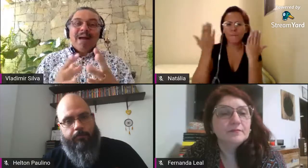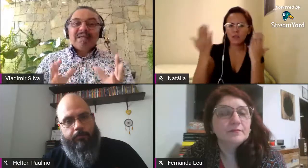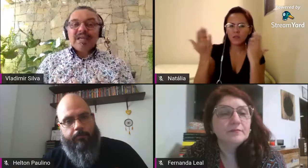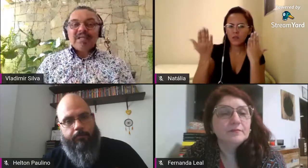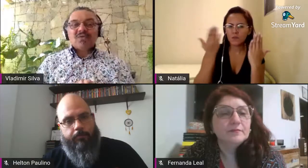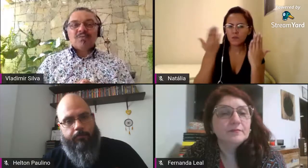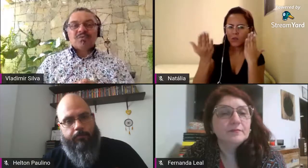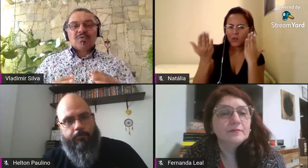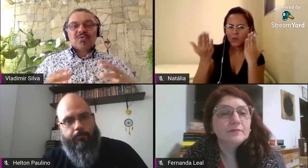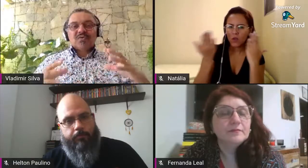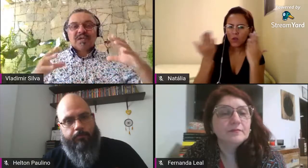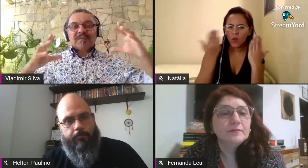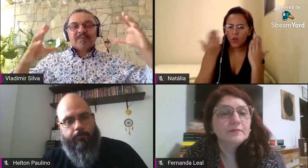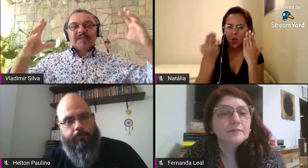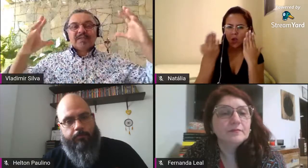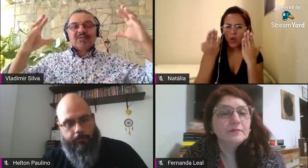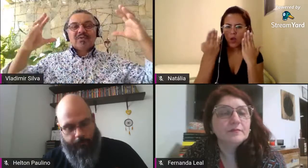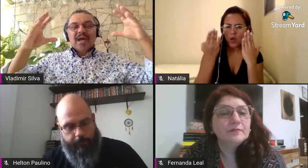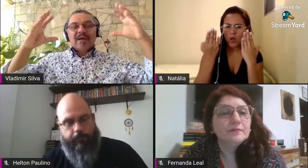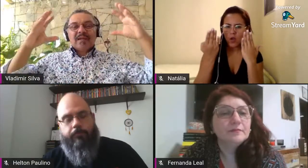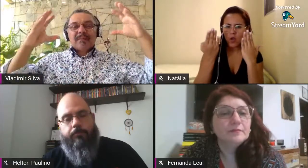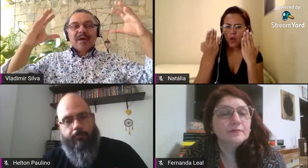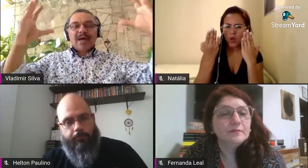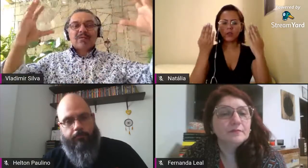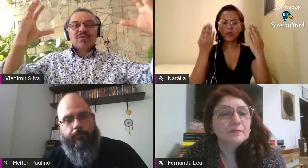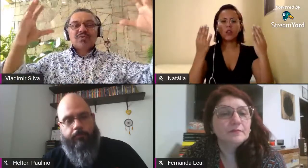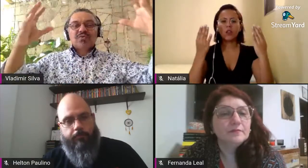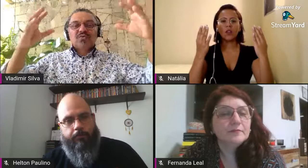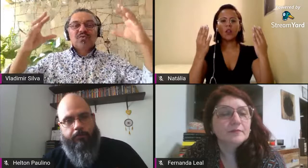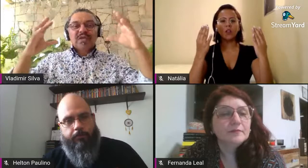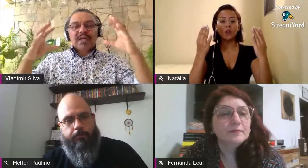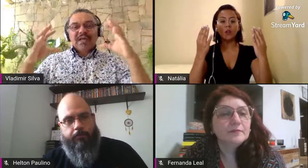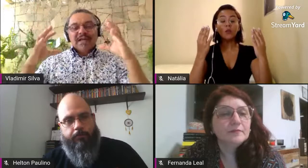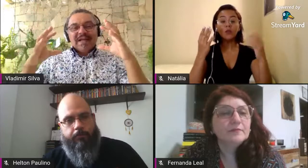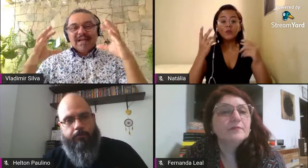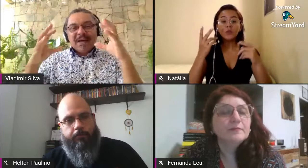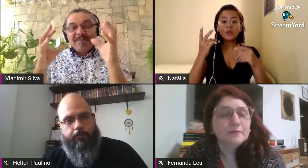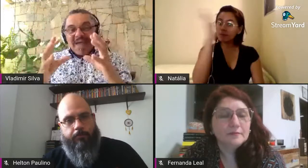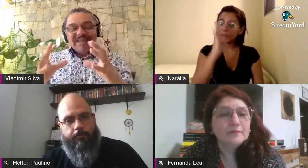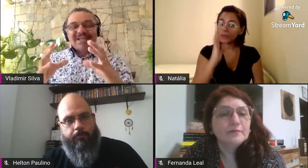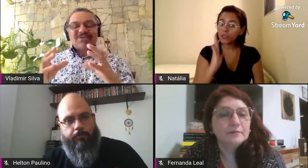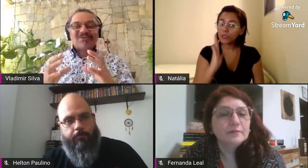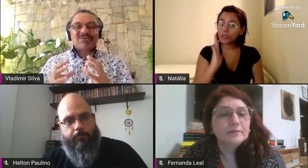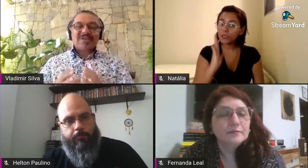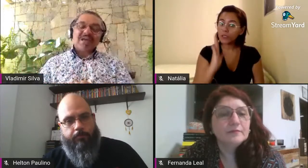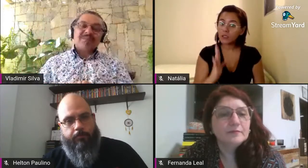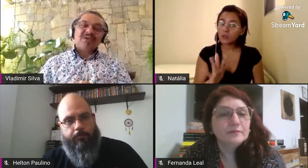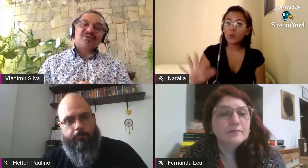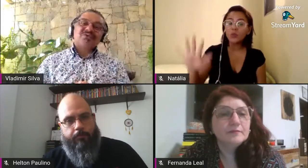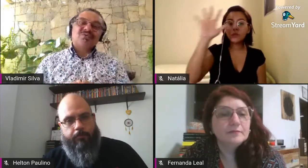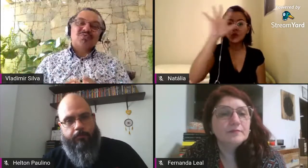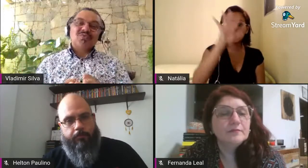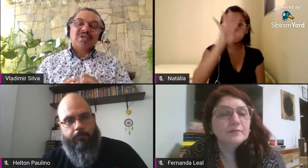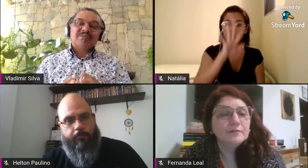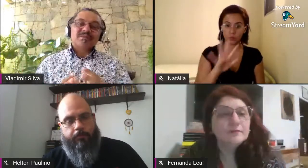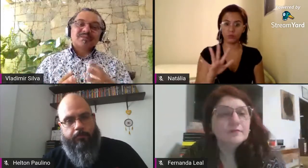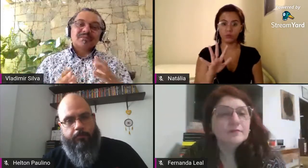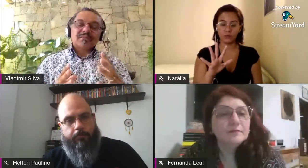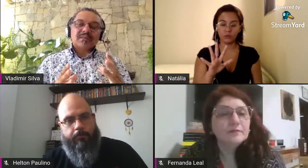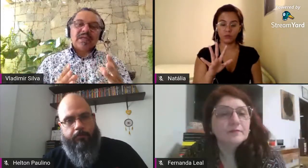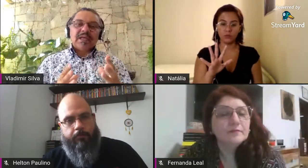o país como um todo, né, pensando na macroestrutura, na média estrutura e na